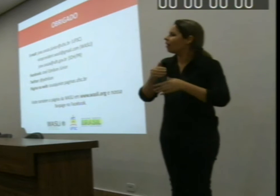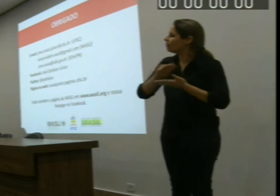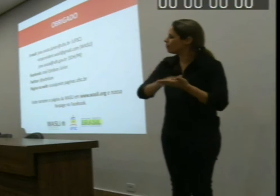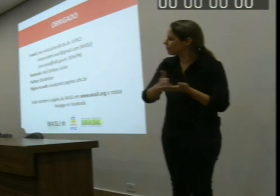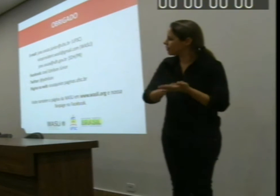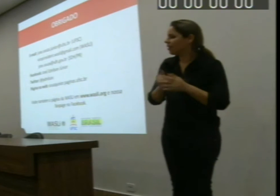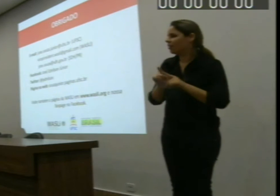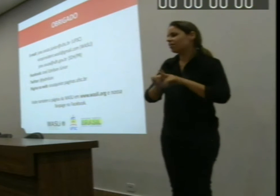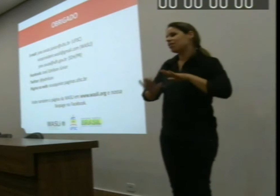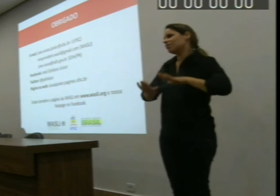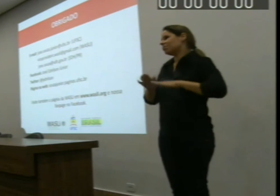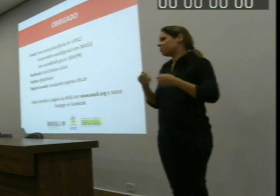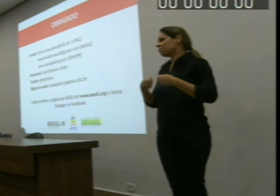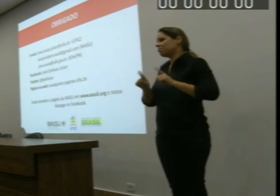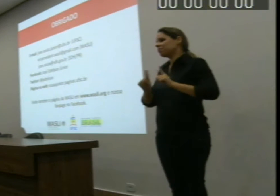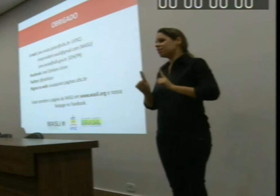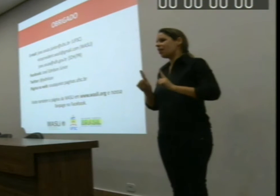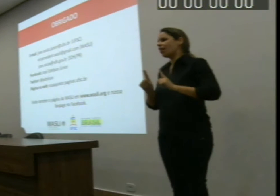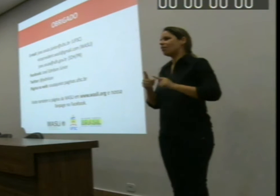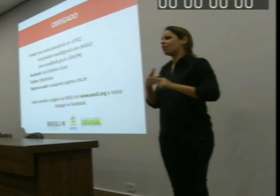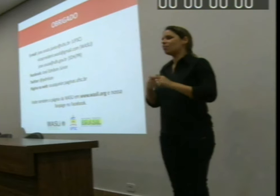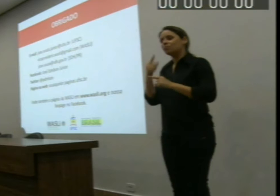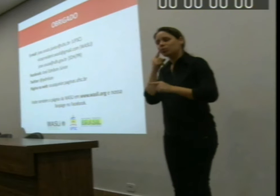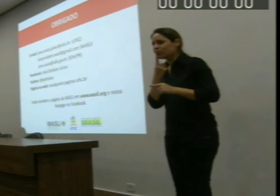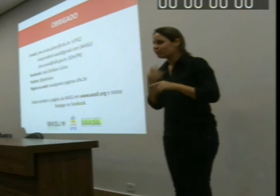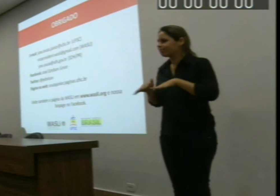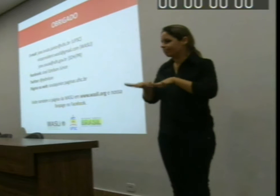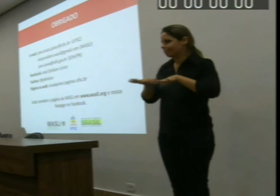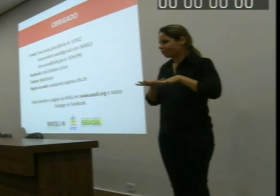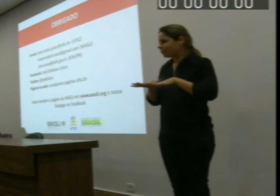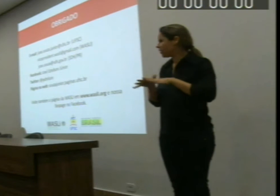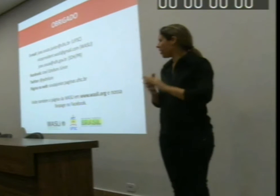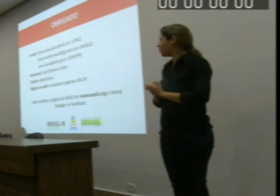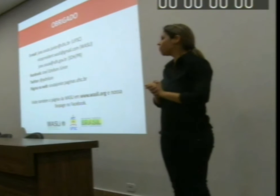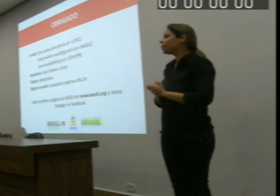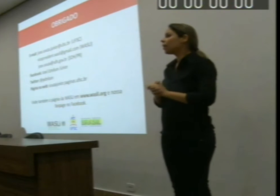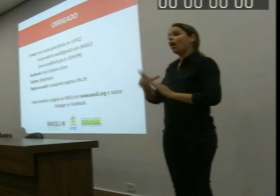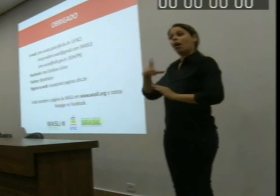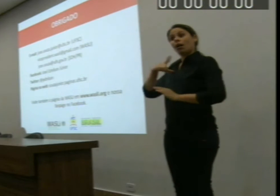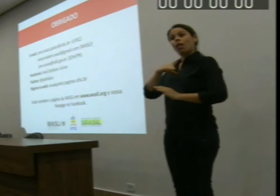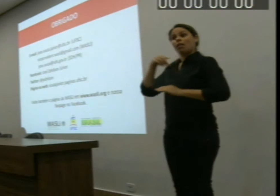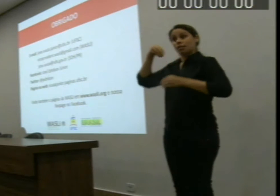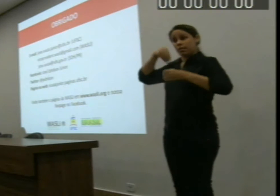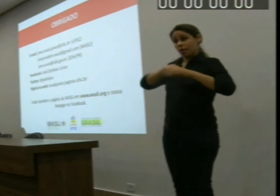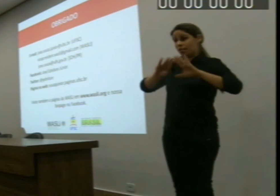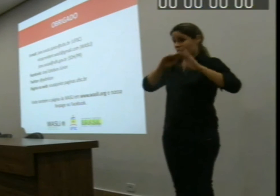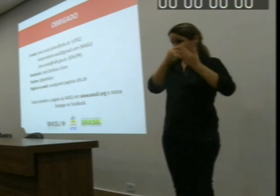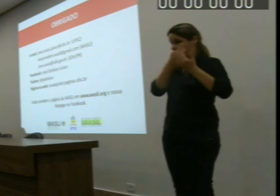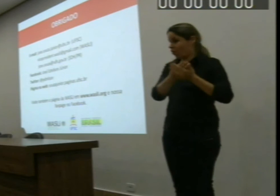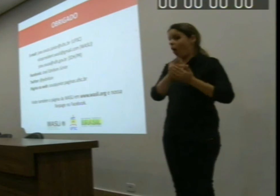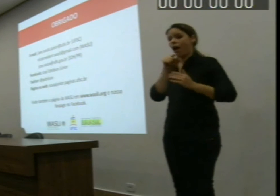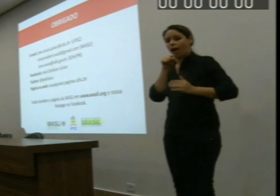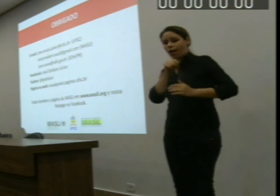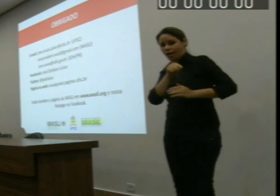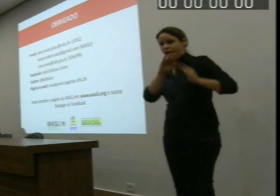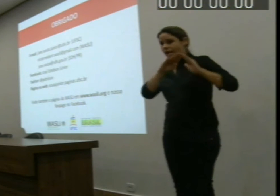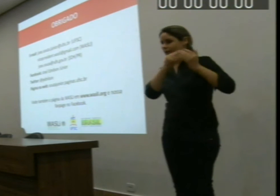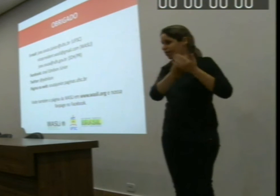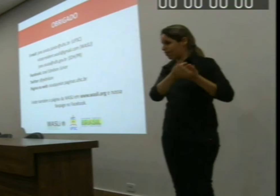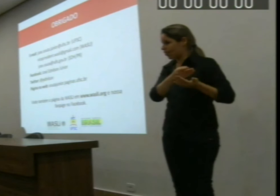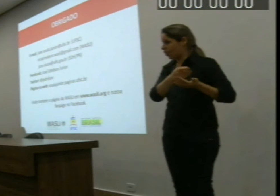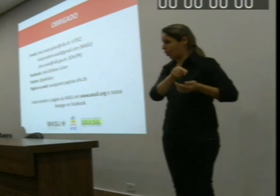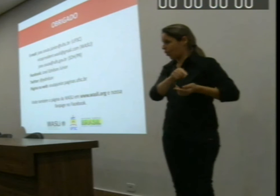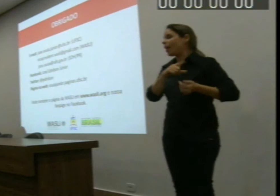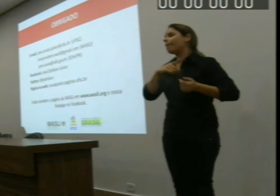de várias questões nessa escola por exemplo eu acredito que até os ouvintes tinham um grande sucesso escolar E aí os sutos também tinham sucesso escolar